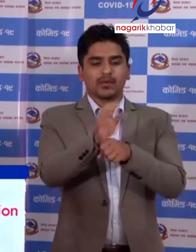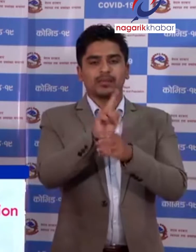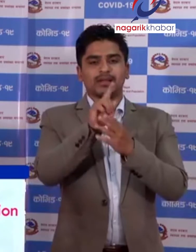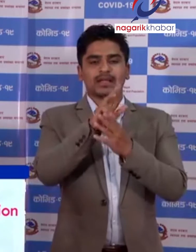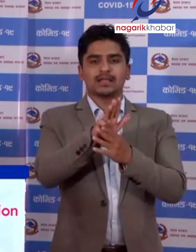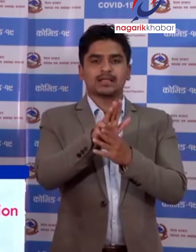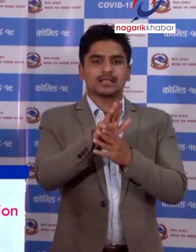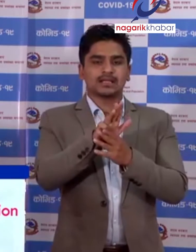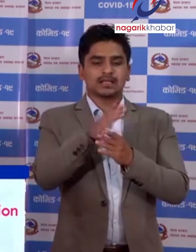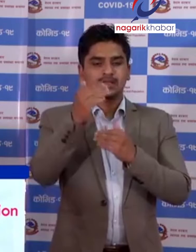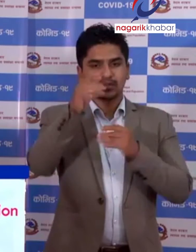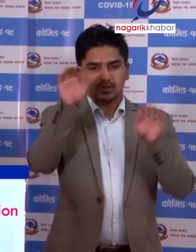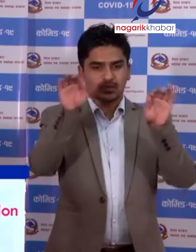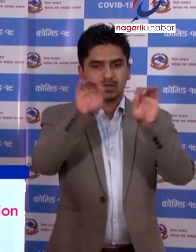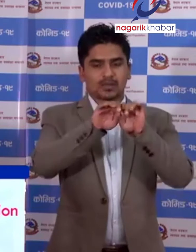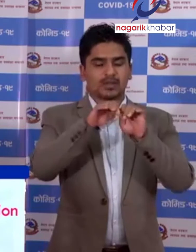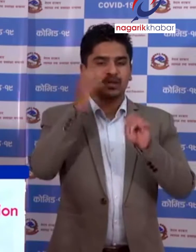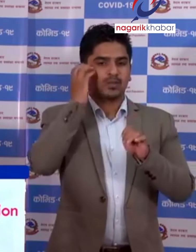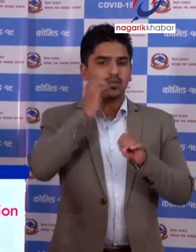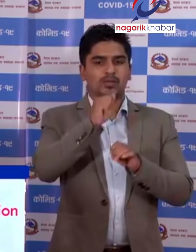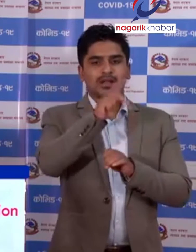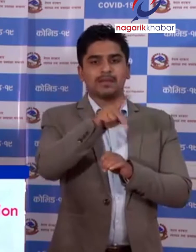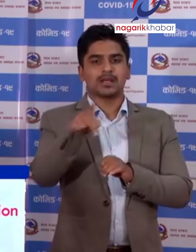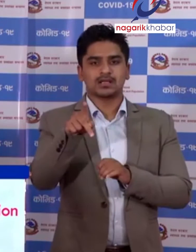कोभिड-19 सम्बन्धीको मोबाइल एप्लिकेसन